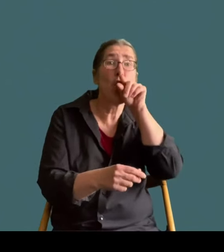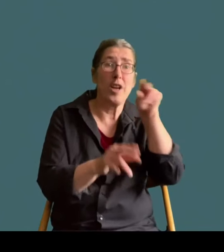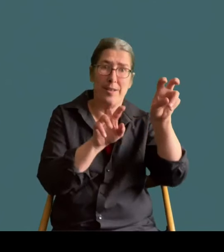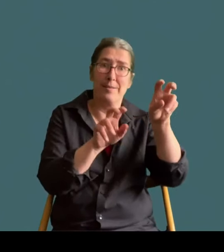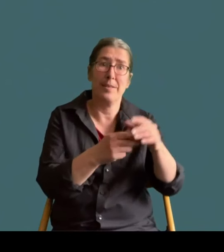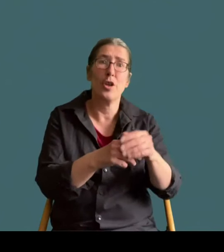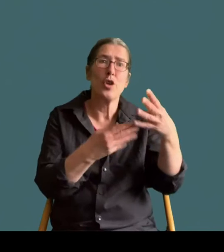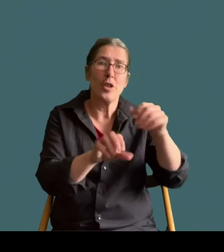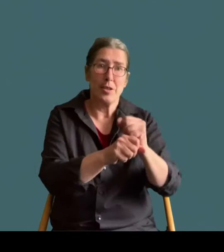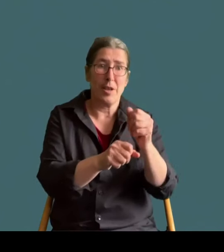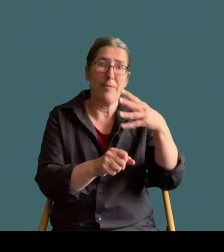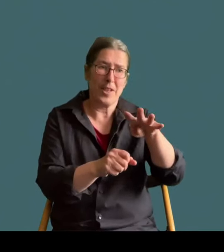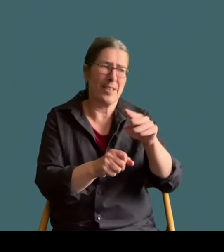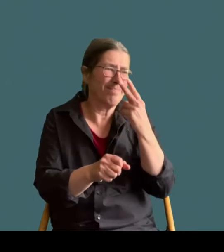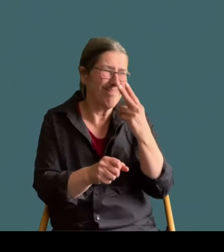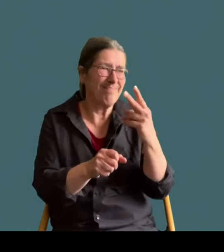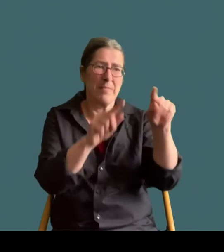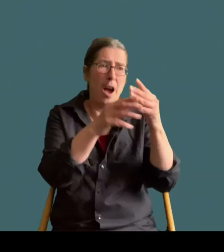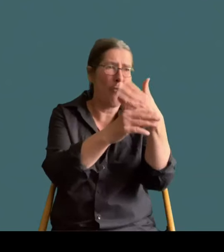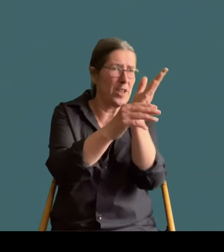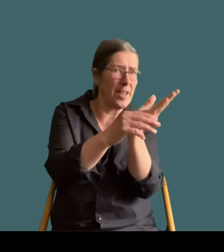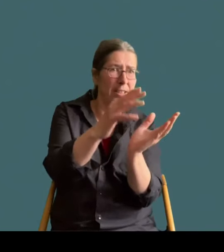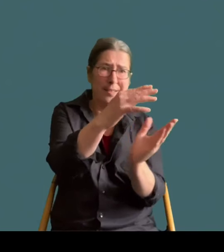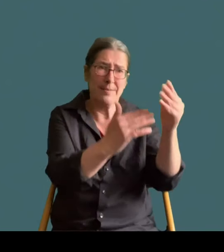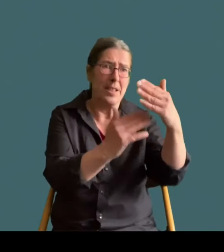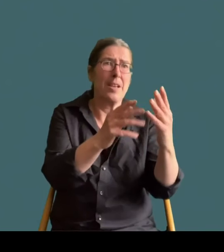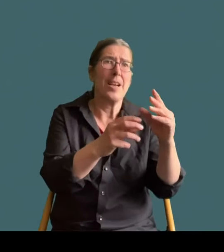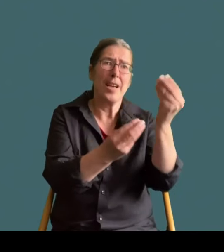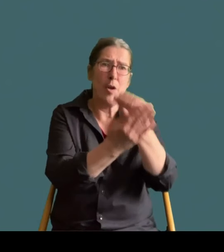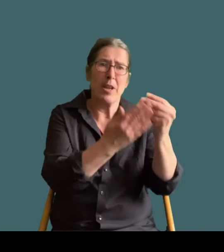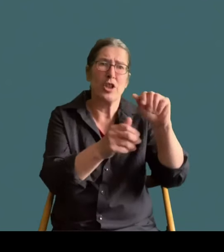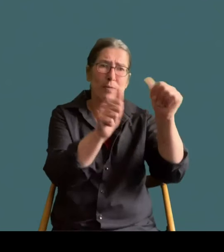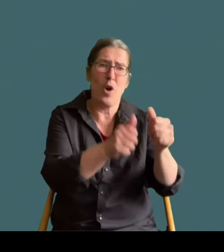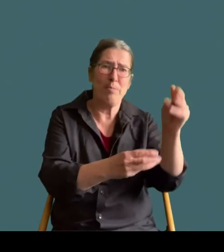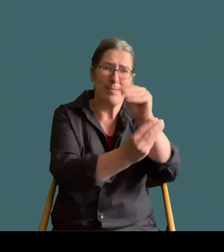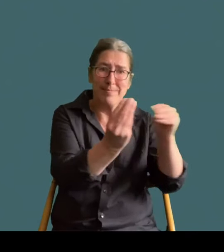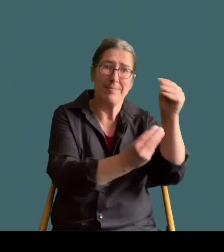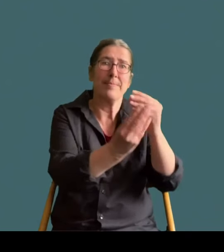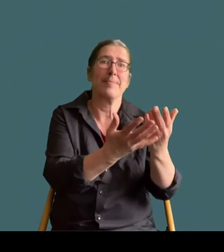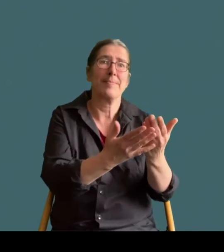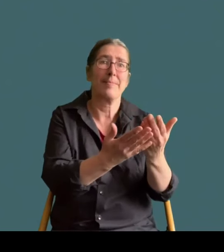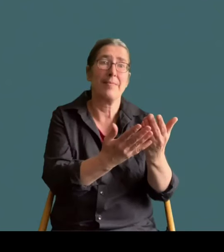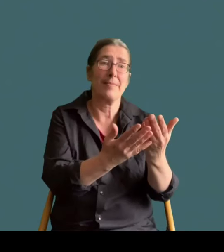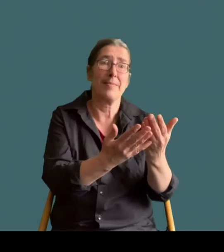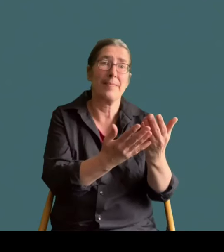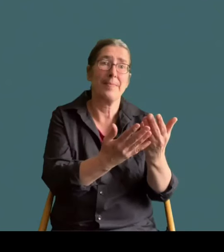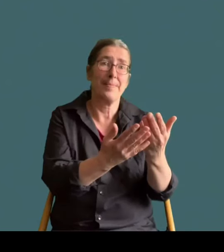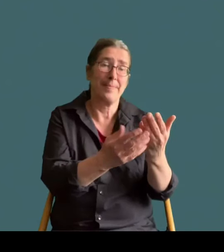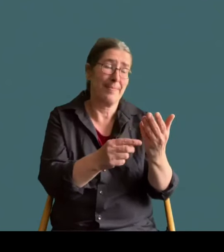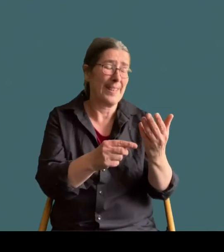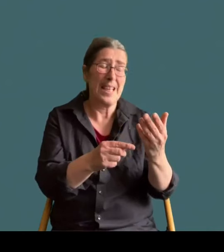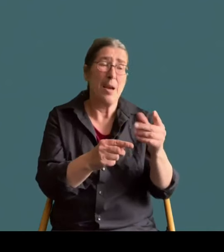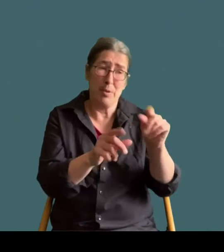Vögel von 1914. Da seht ihr auch, dass das Ganze aufgeteilt ist, das Bild in geometrische Formen. Und dass die